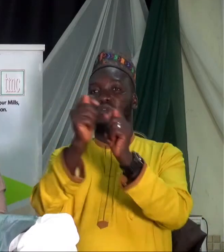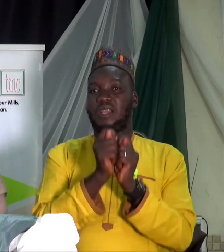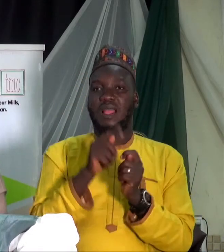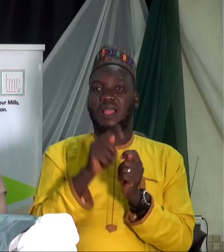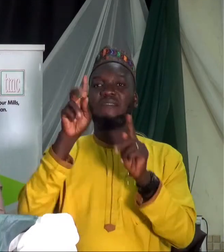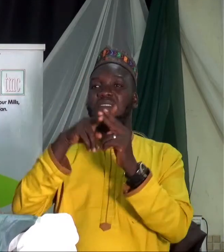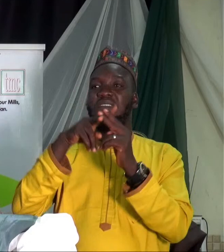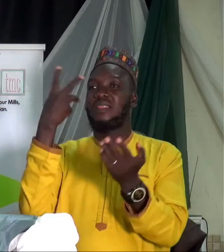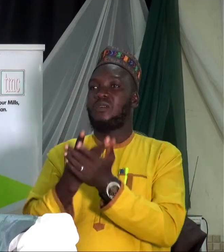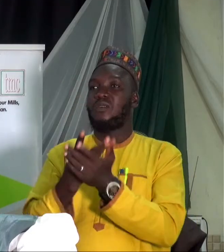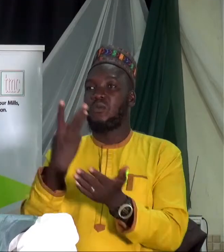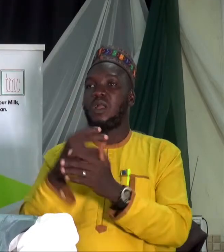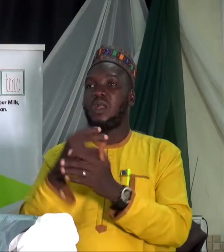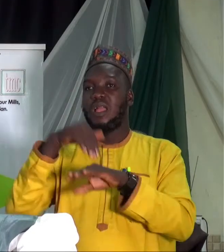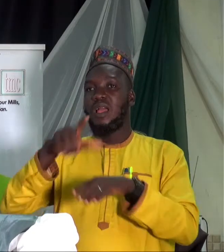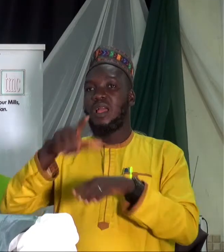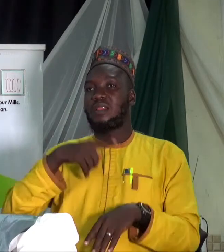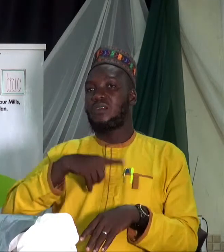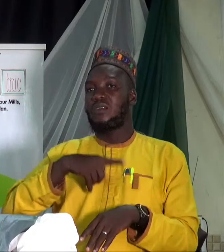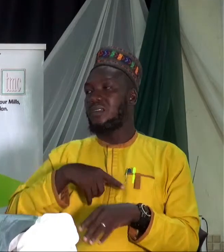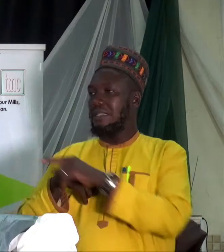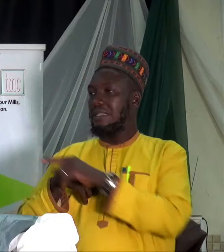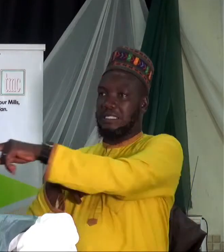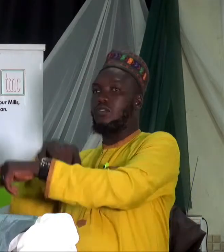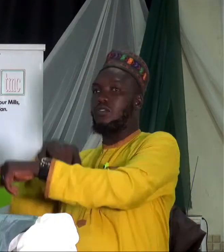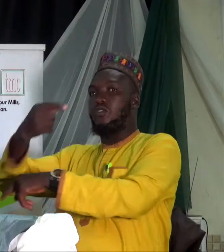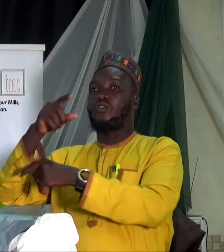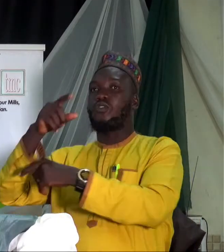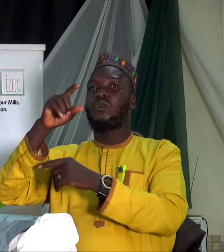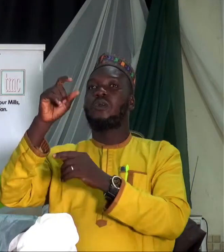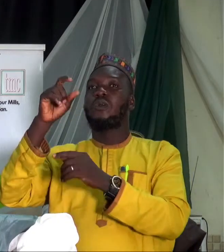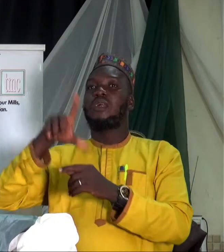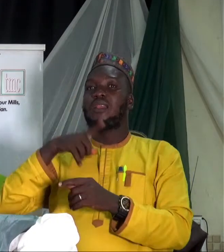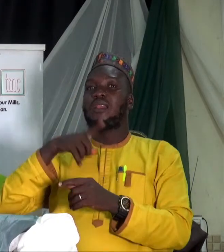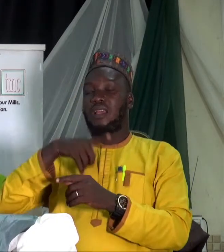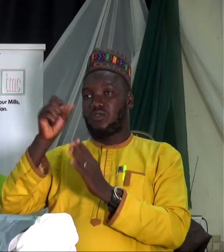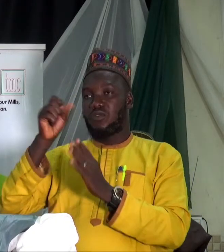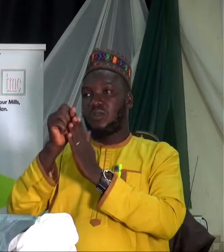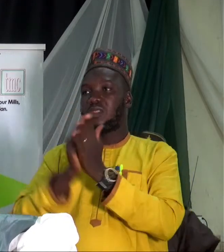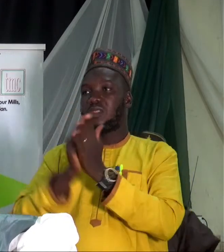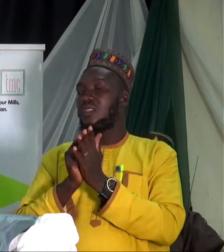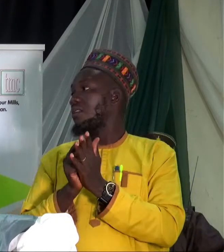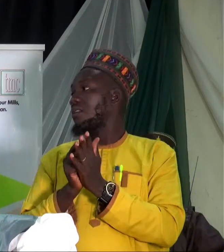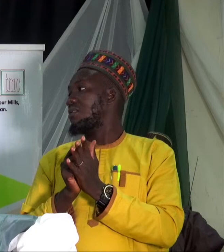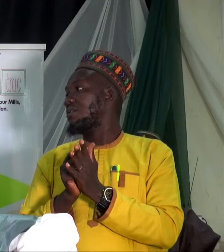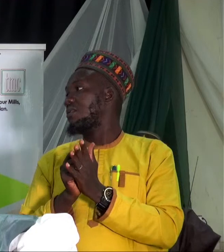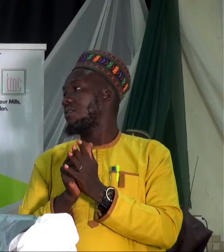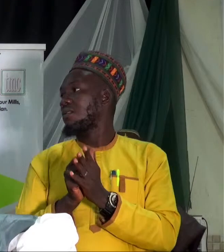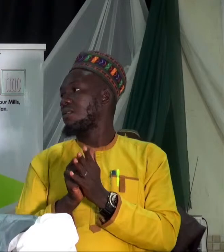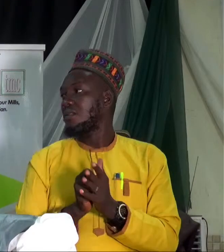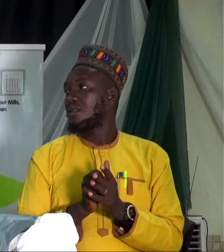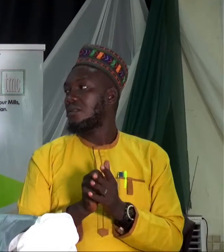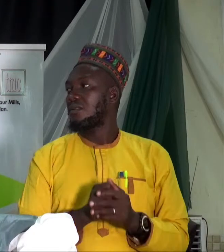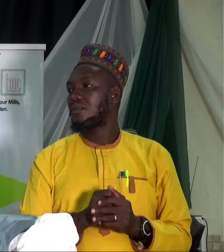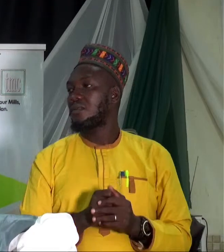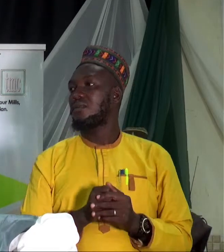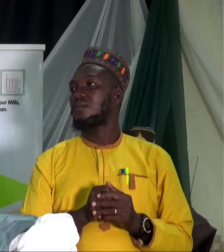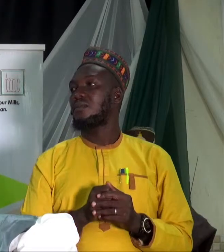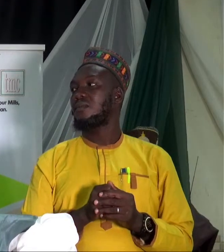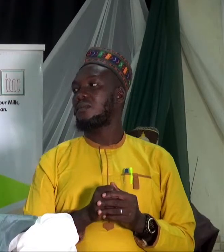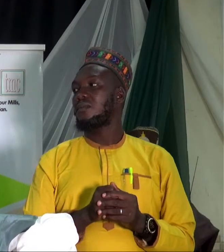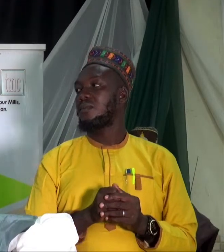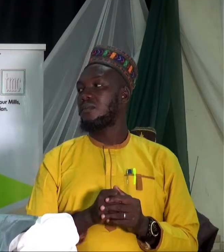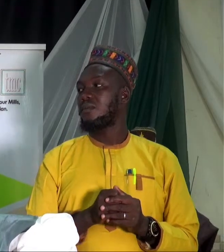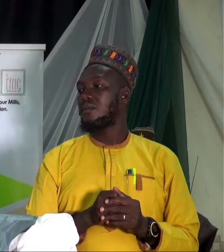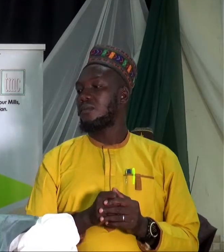dáadáa lẹ́kọ̀ọ́ lásùlẹ̀ mi lọ so èmi wọn jọ rọ́ọ̀nù ẹ ni àjọ rọ́ọ̀n wọn á mi èyí so gbogbo ẹ